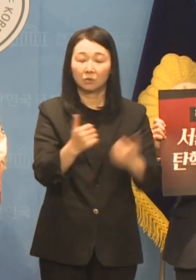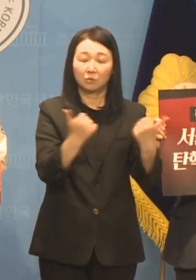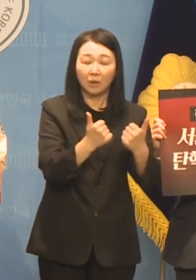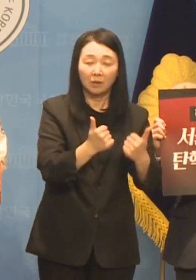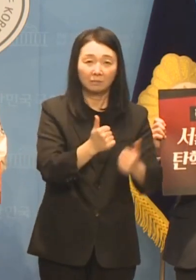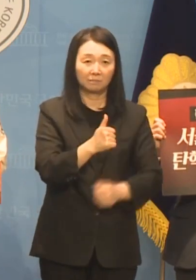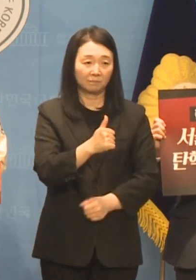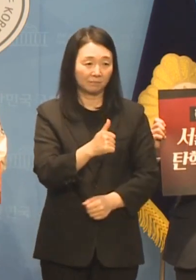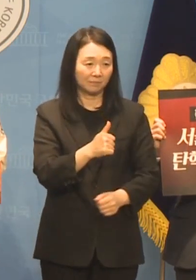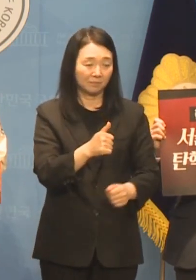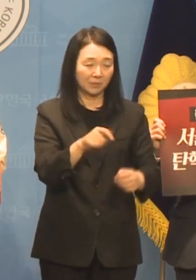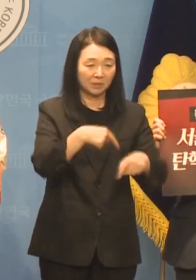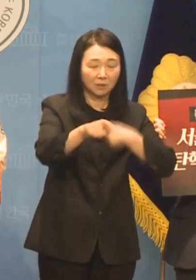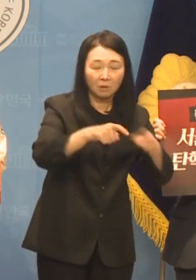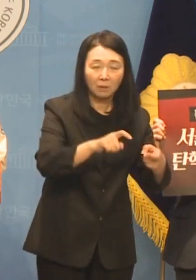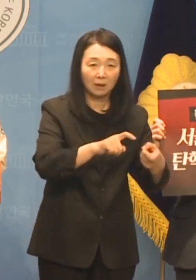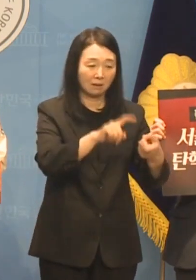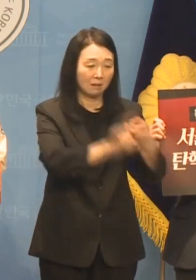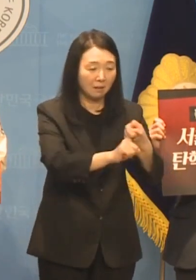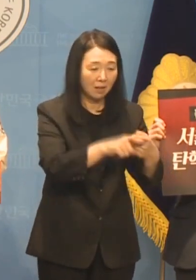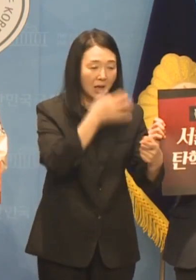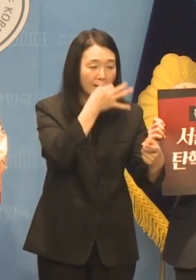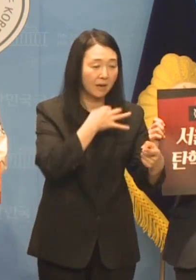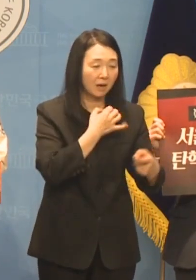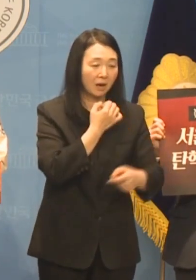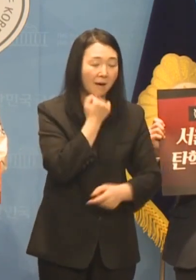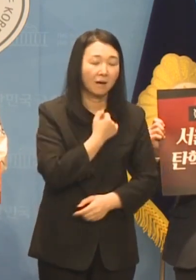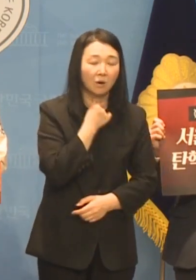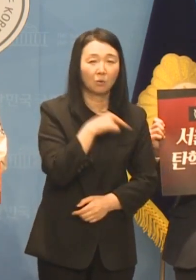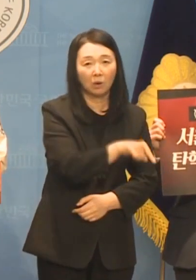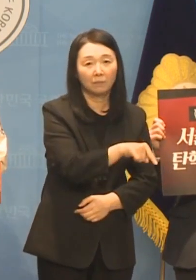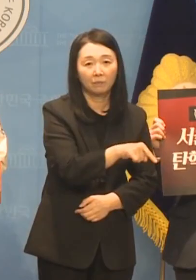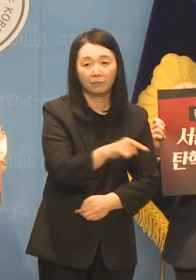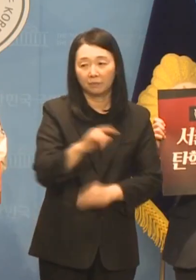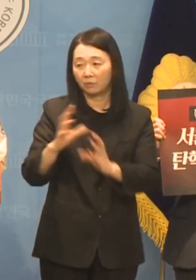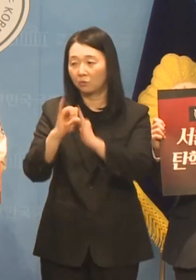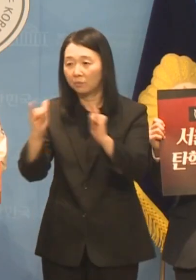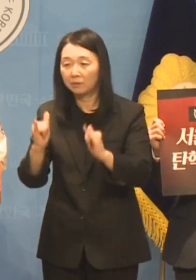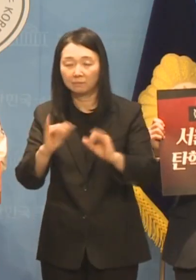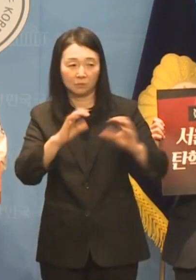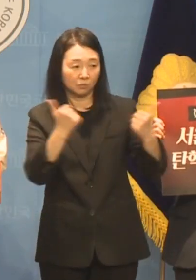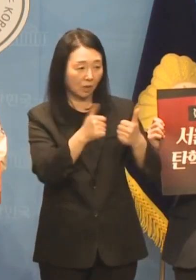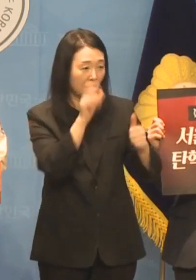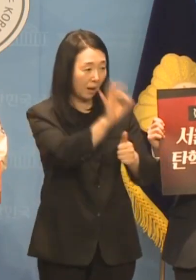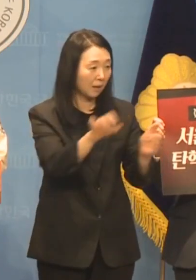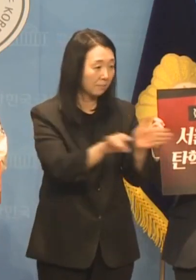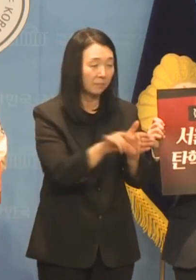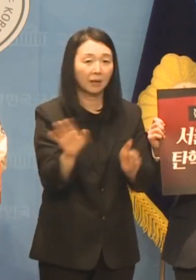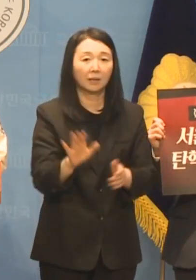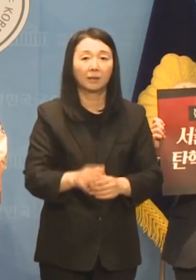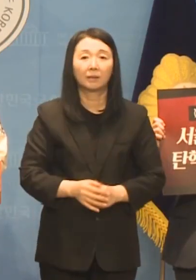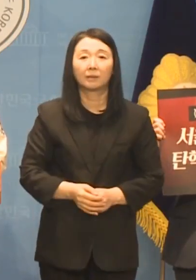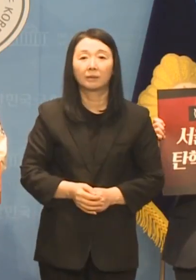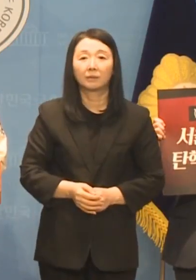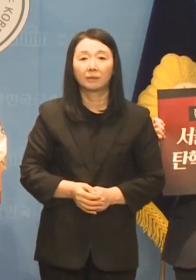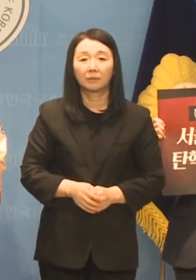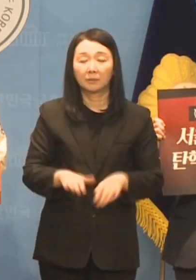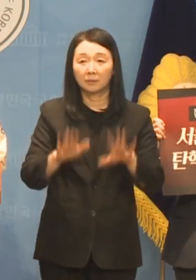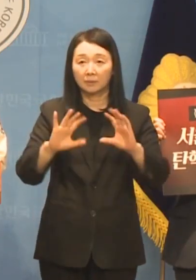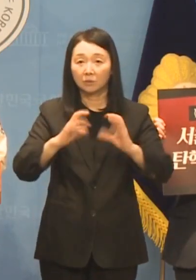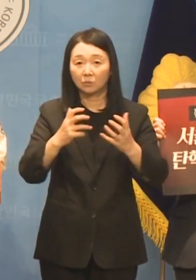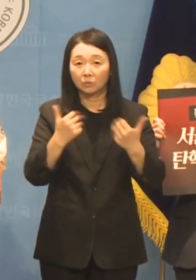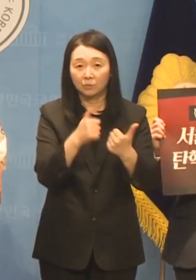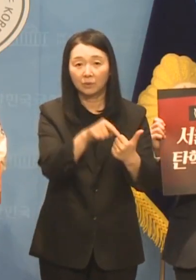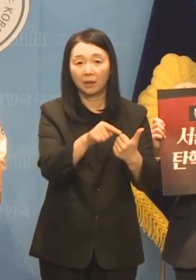정파적 정치적 이익만 추구한다는 것을 알기에 국민들은 더 이상 국회를 신뢰하지 않습니다. 저는 이제